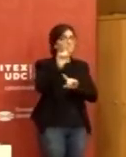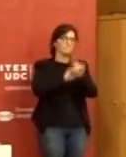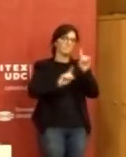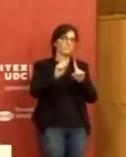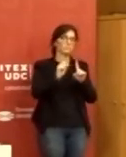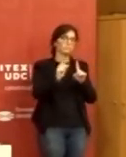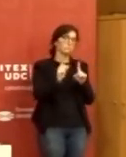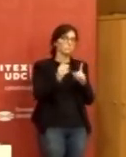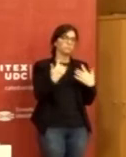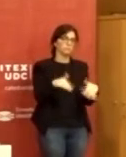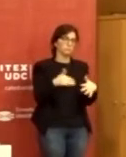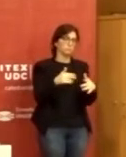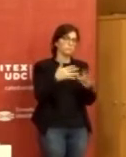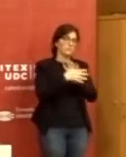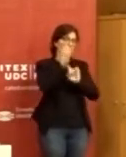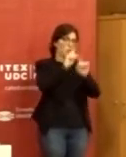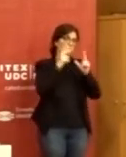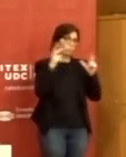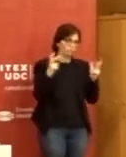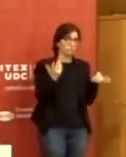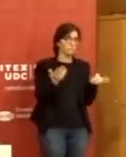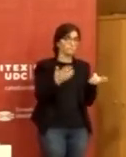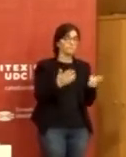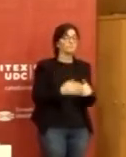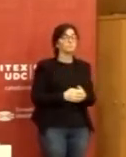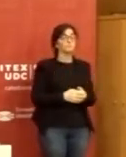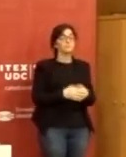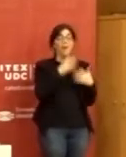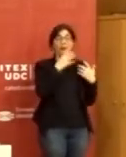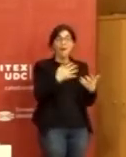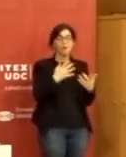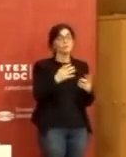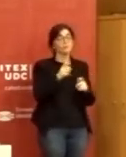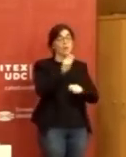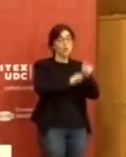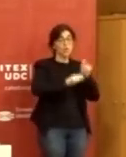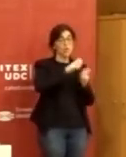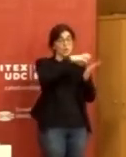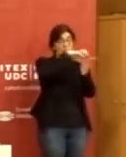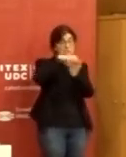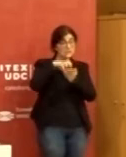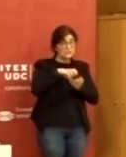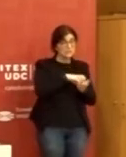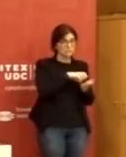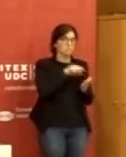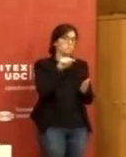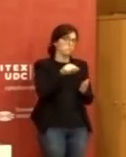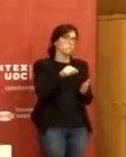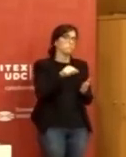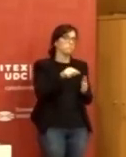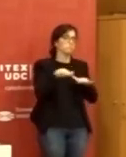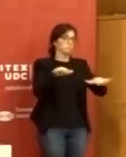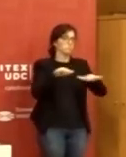problema. Algo hacen las asociaciones, ¿no? Que algunas veces pues se hacen acciones, como en mi